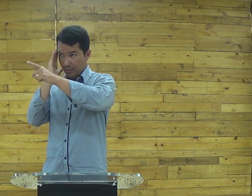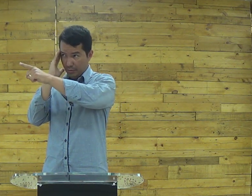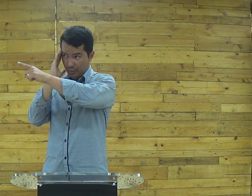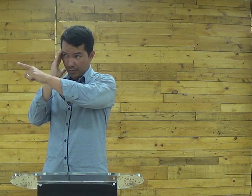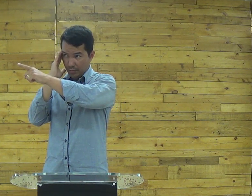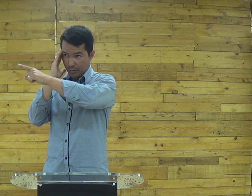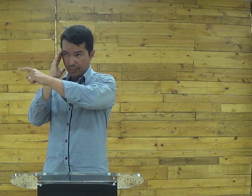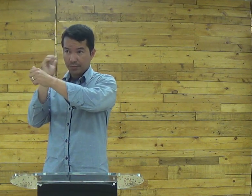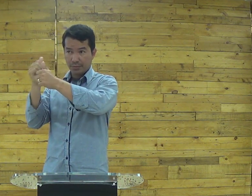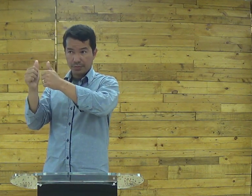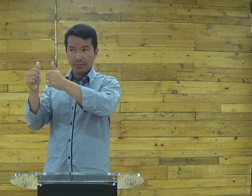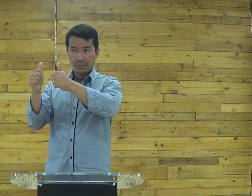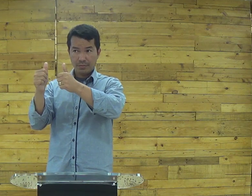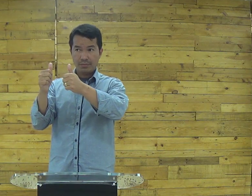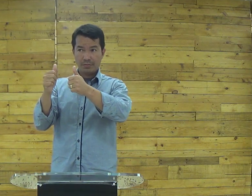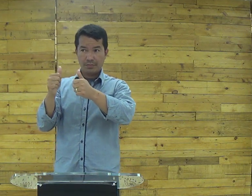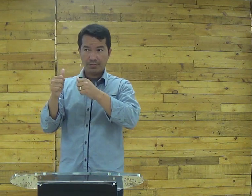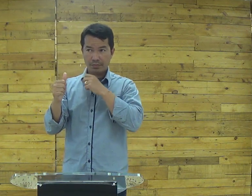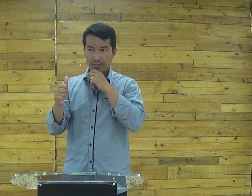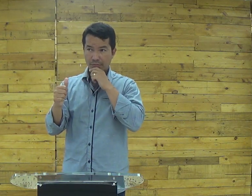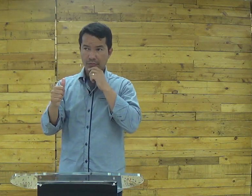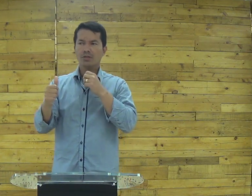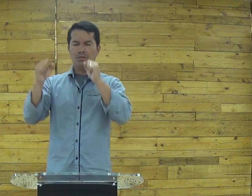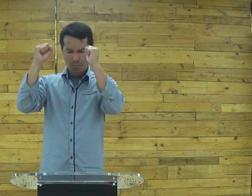Entendeu? Entendeu claramente? Ok?